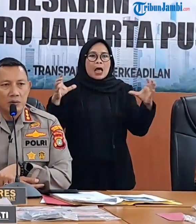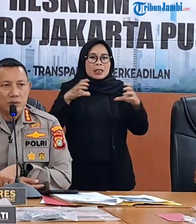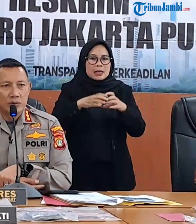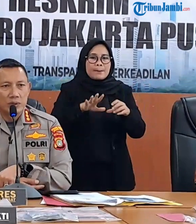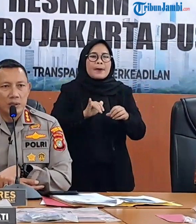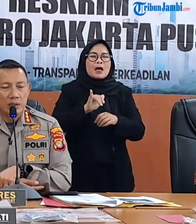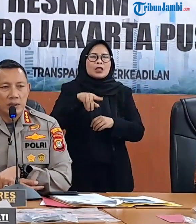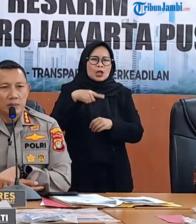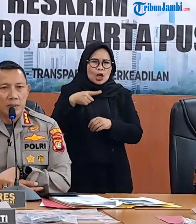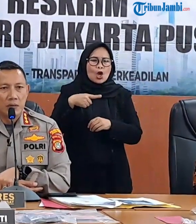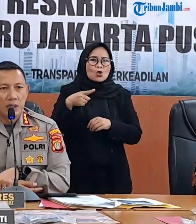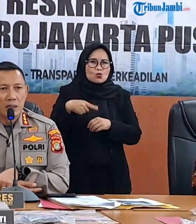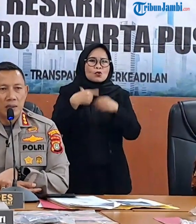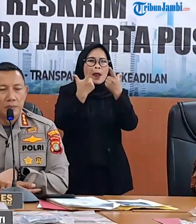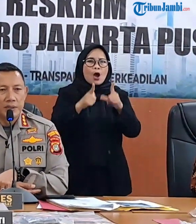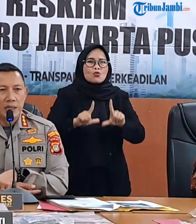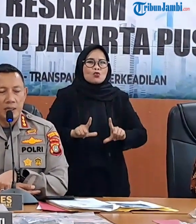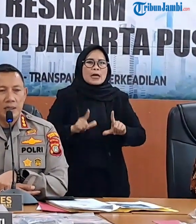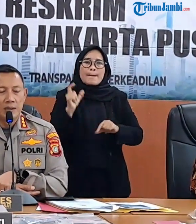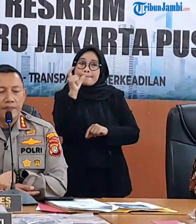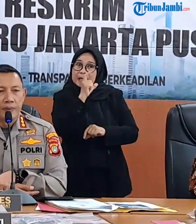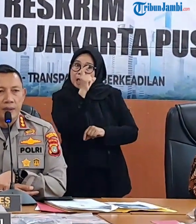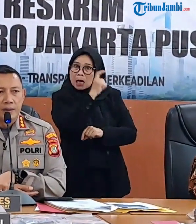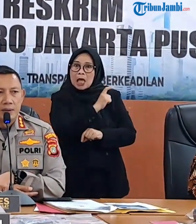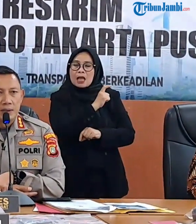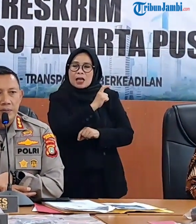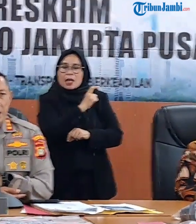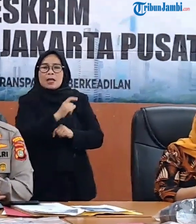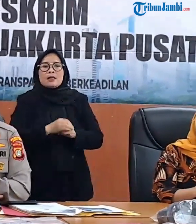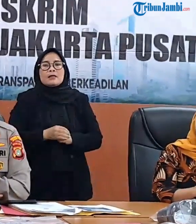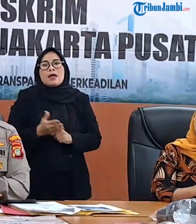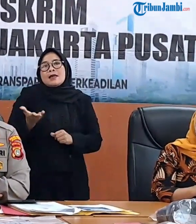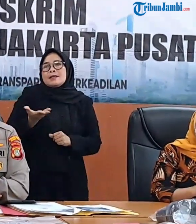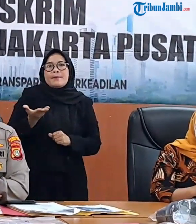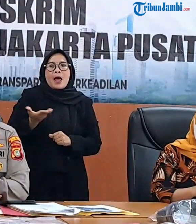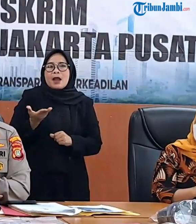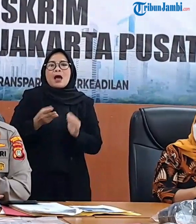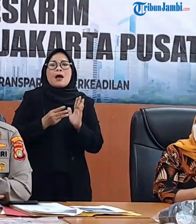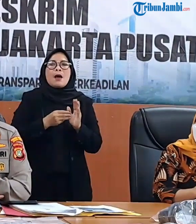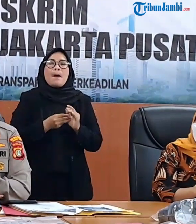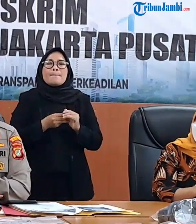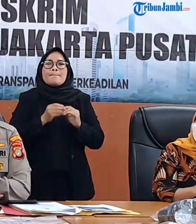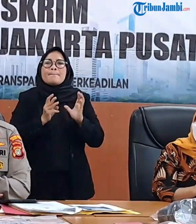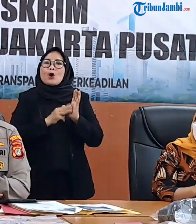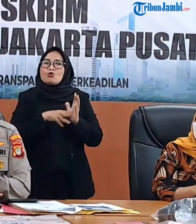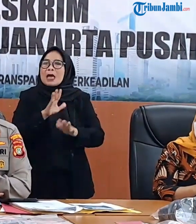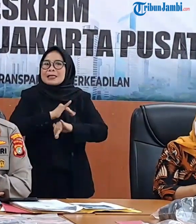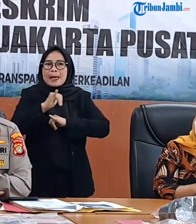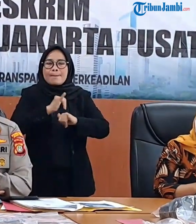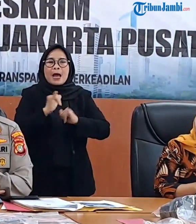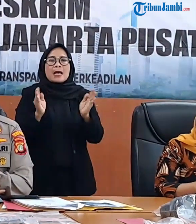masih terus melakukan pencarian ya, di mana modusnya sama dengan apa